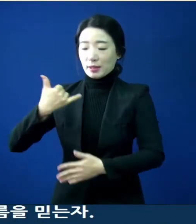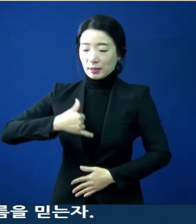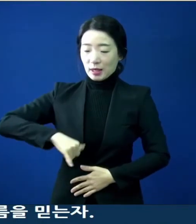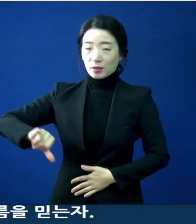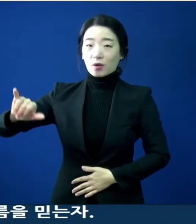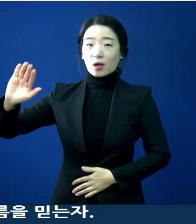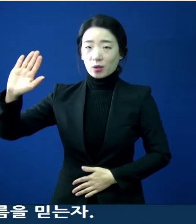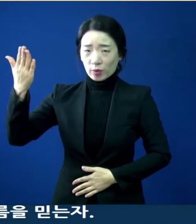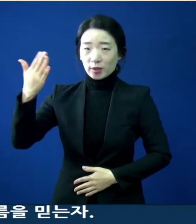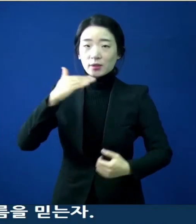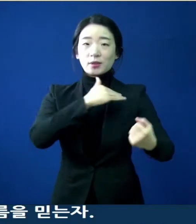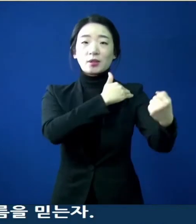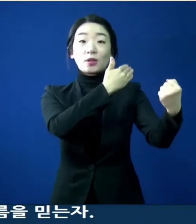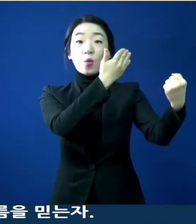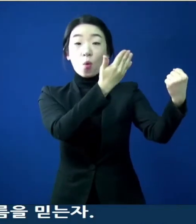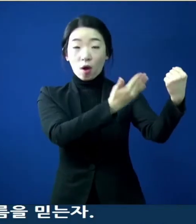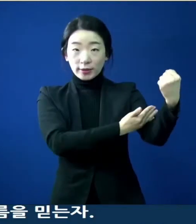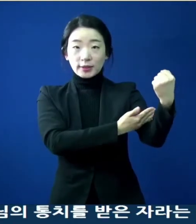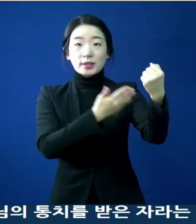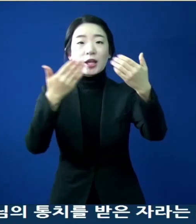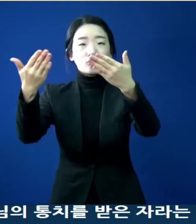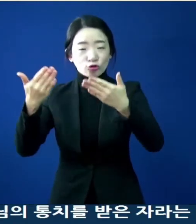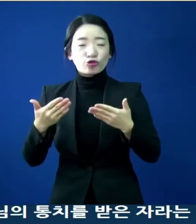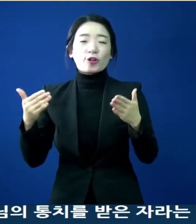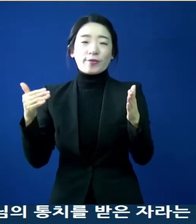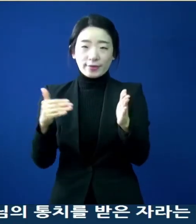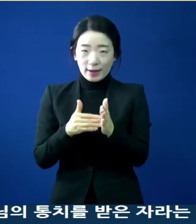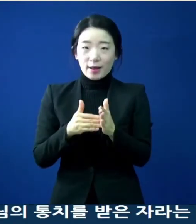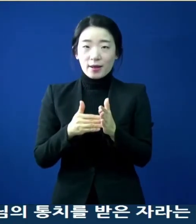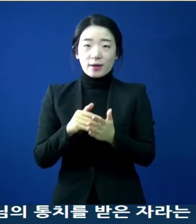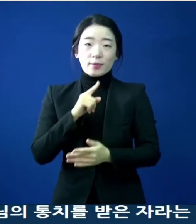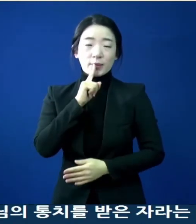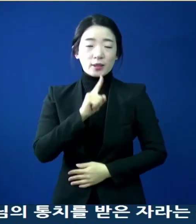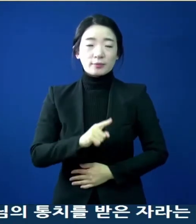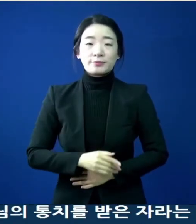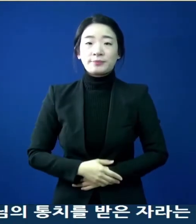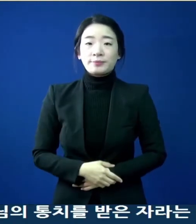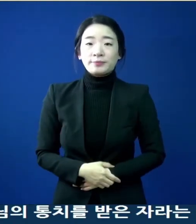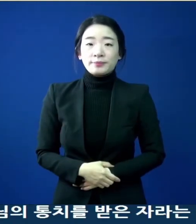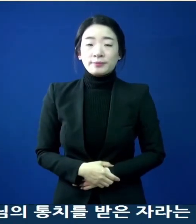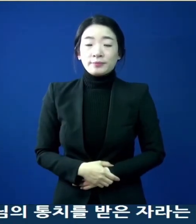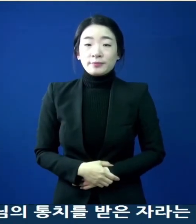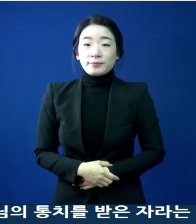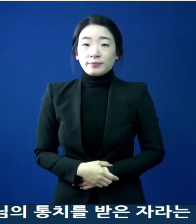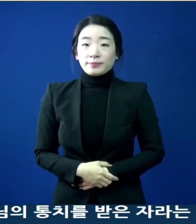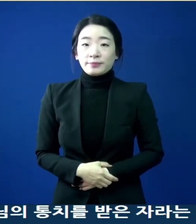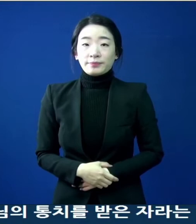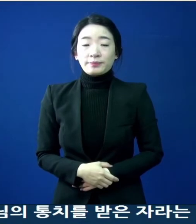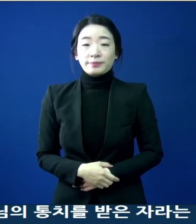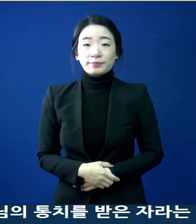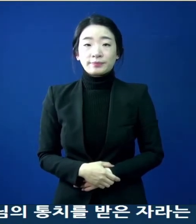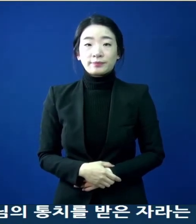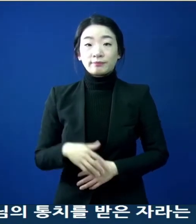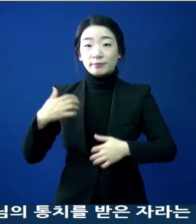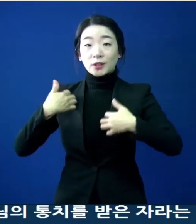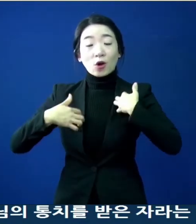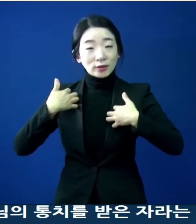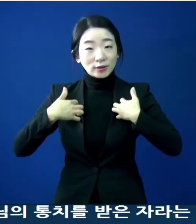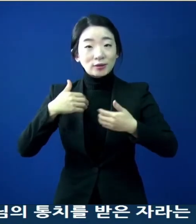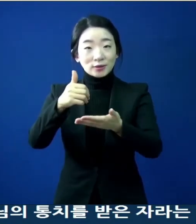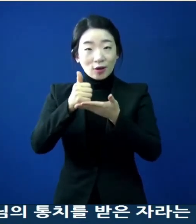권세를 주셨다는 겁니다. 여러분, 세 번째로 확인합니다.